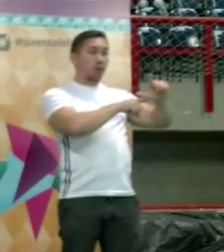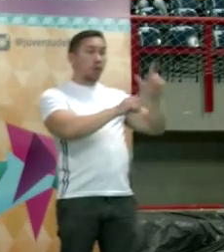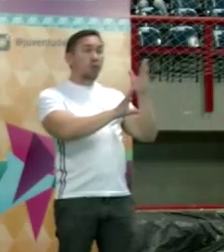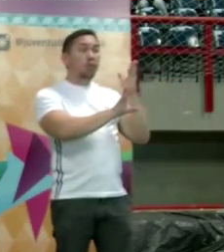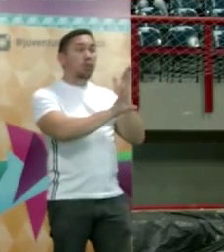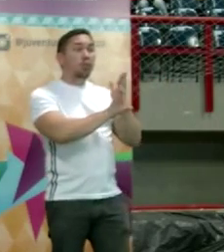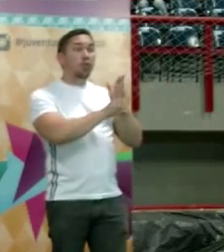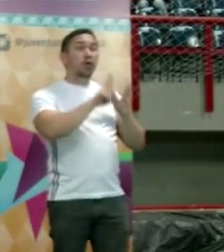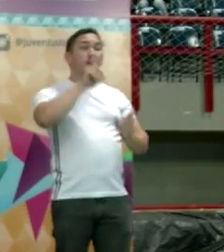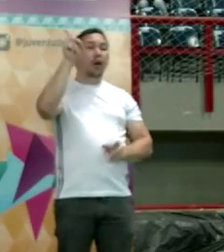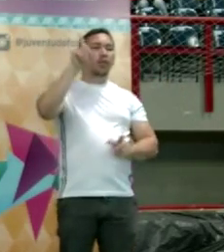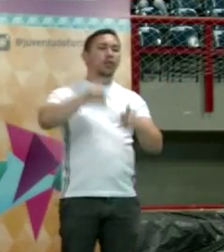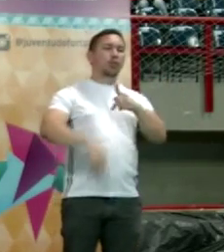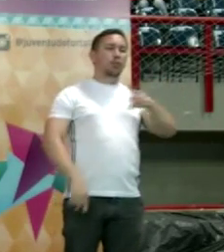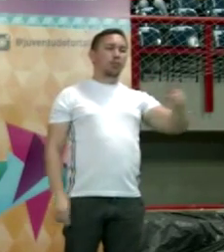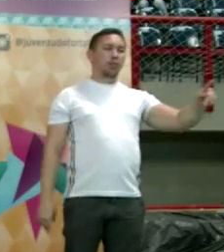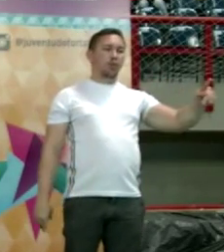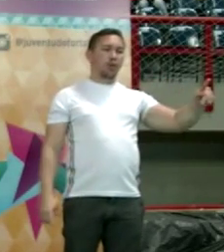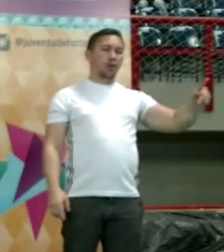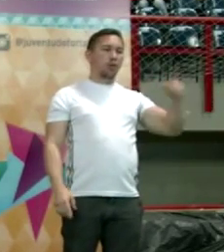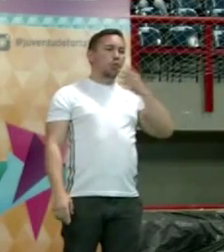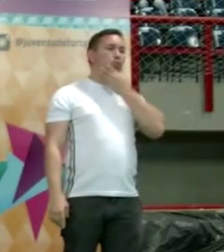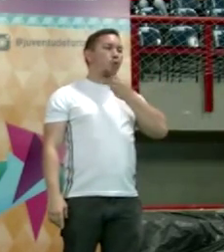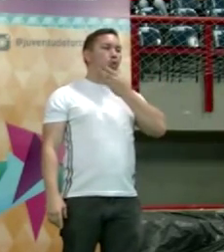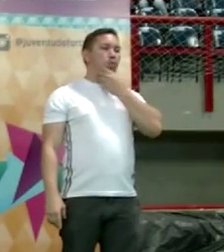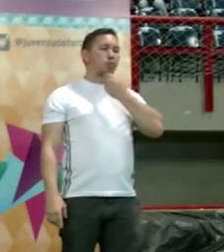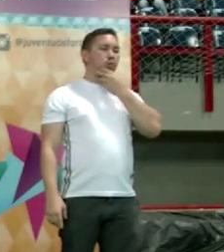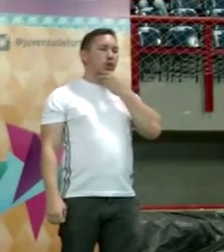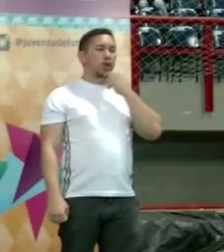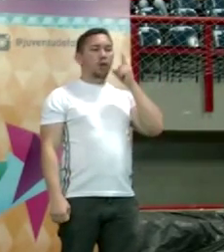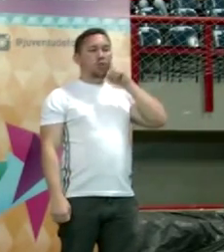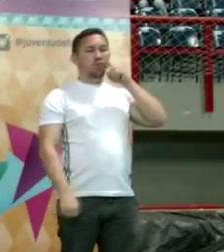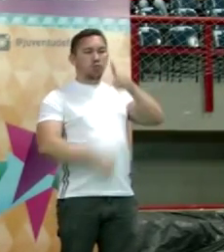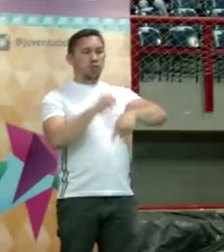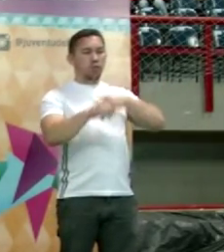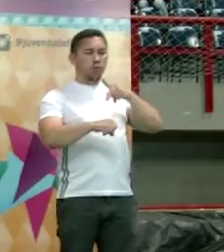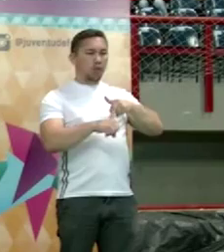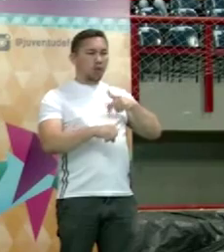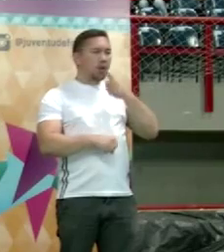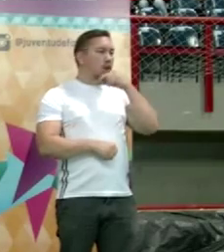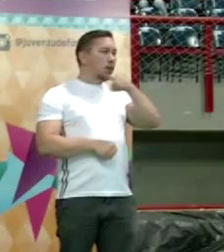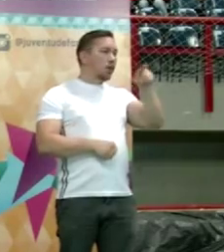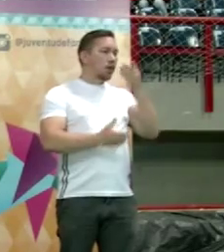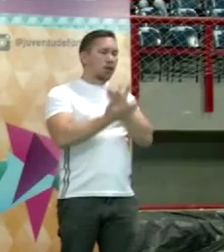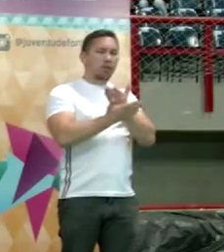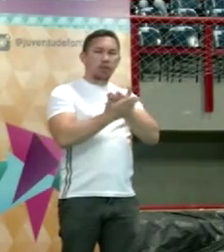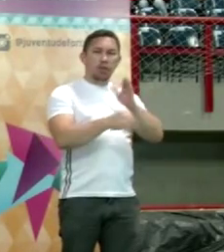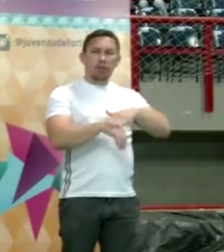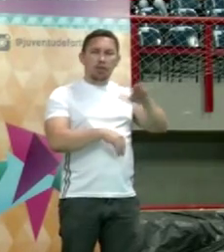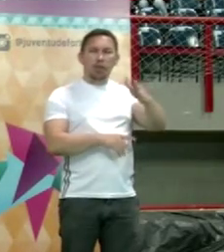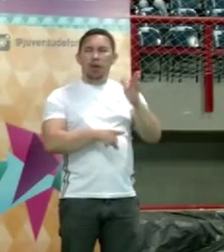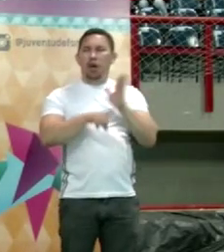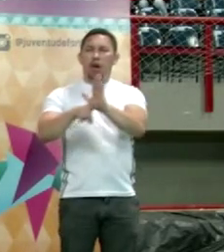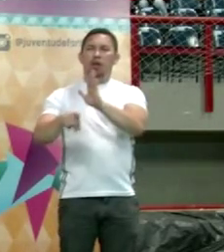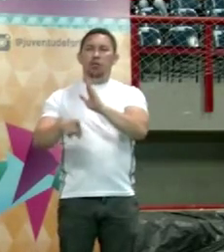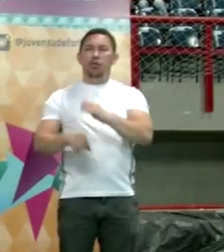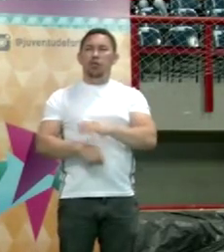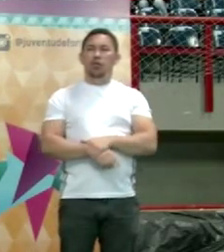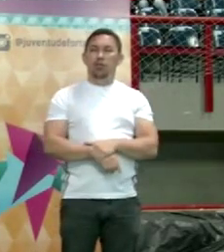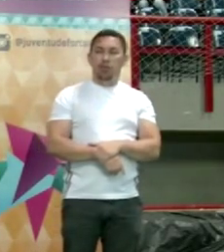então presidente de lá, James Monroe. Quem é que é mais estudioso, por favor, ajude os